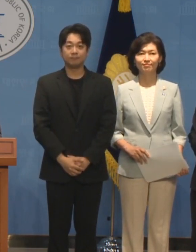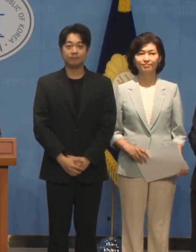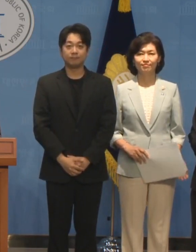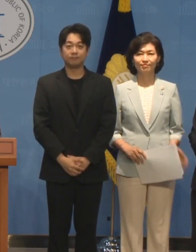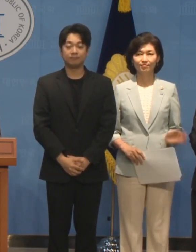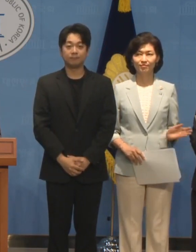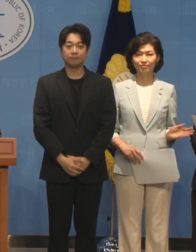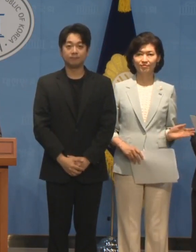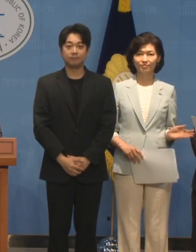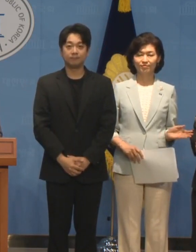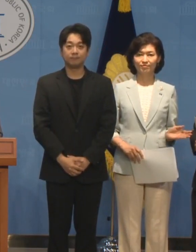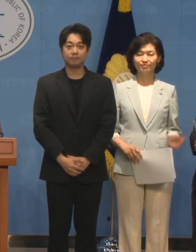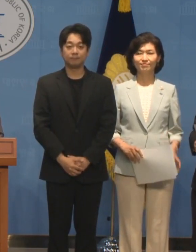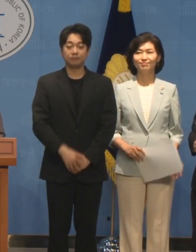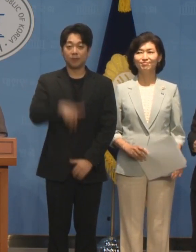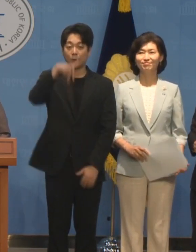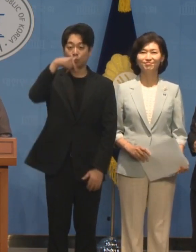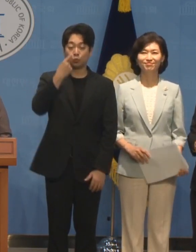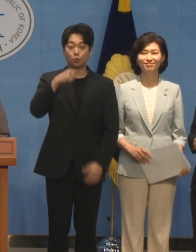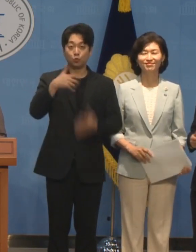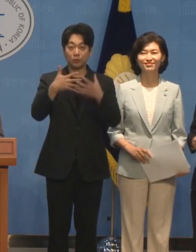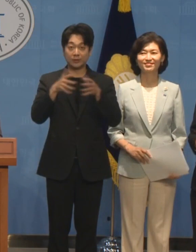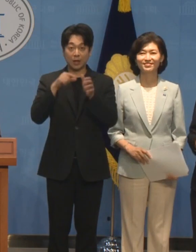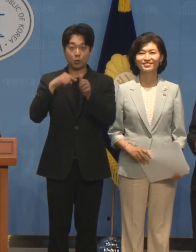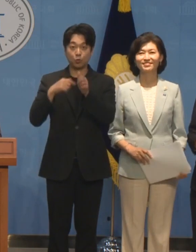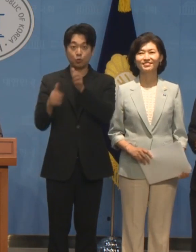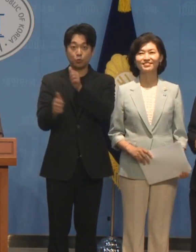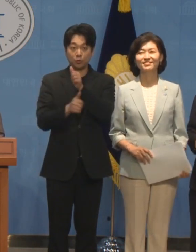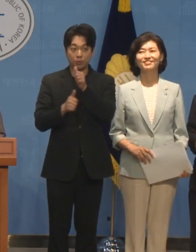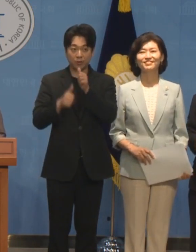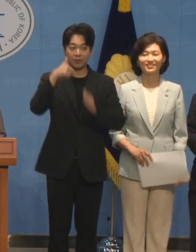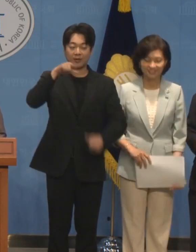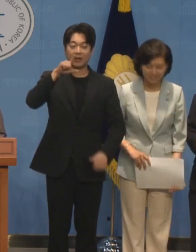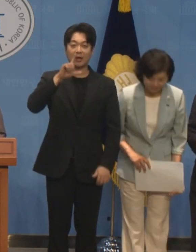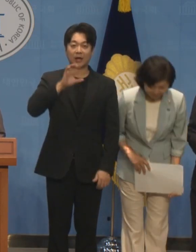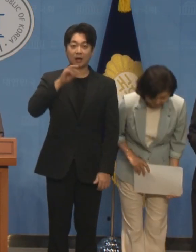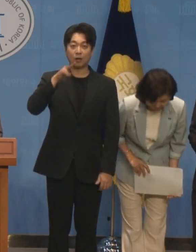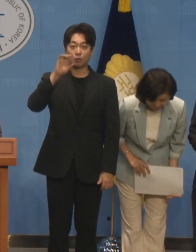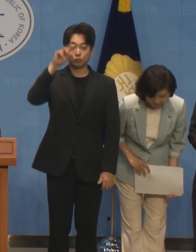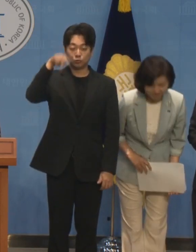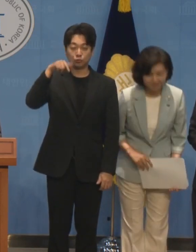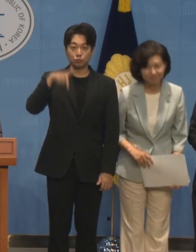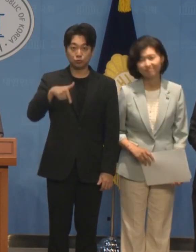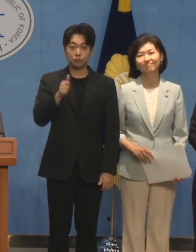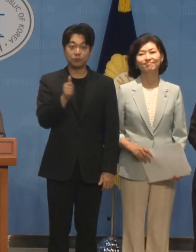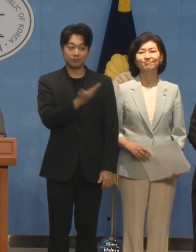더불어민주당 조국혁신당 교육위 의원인 강경숙 의원 참석하셨습니다.